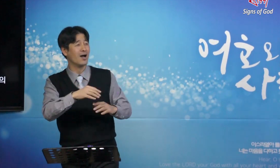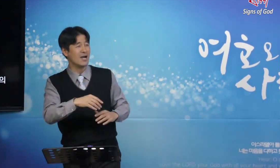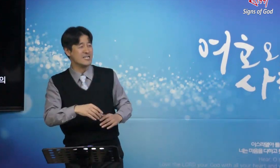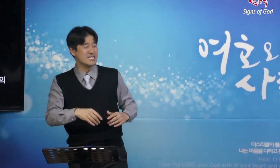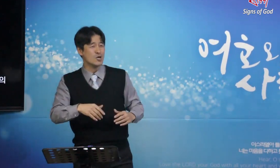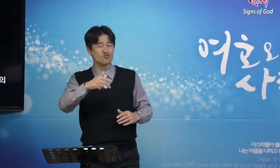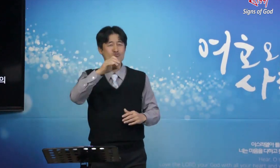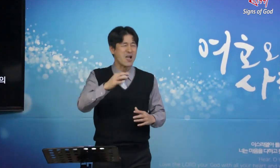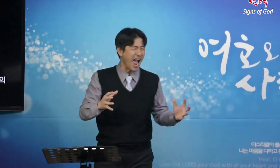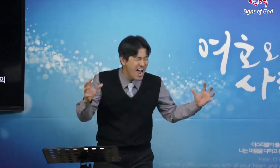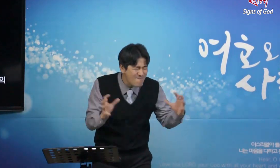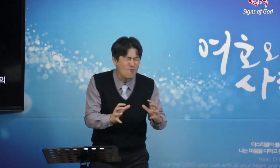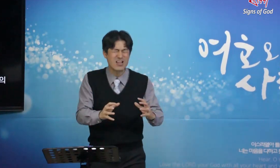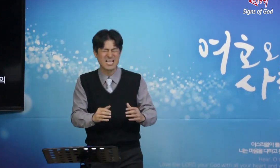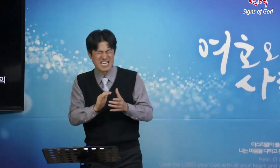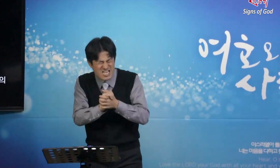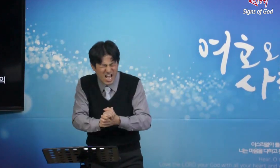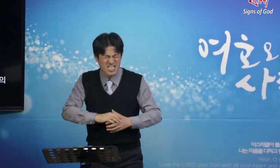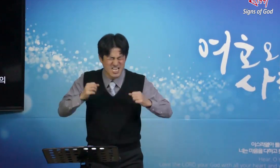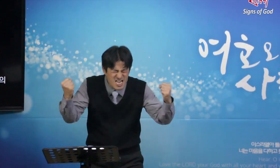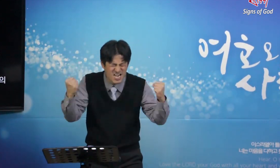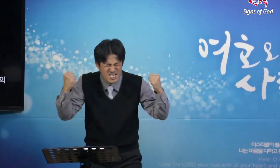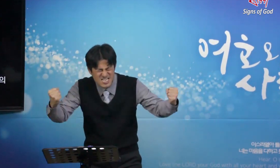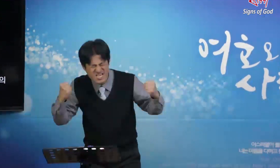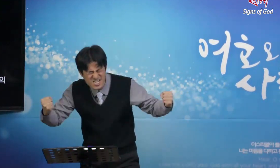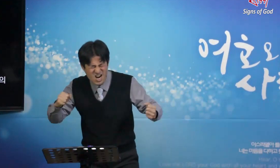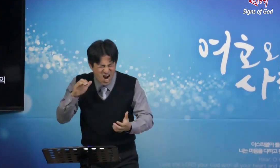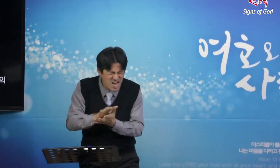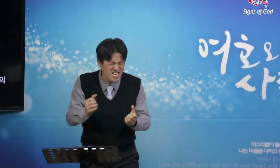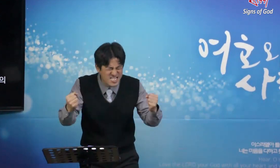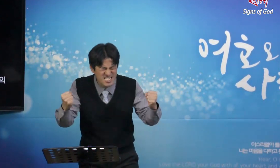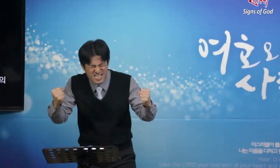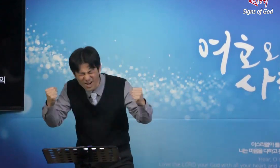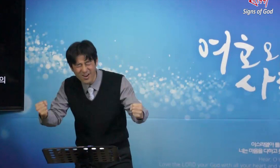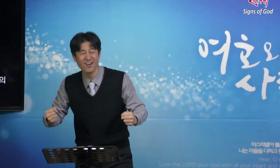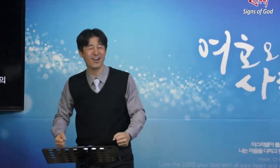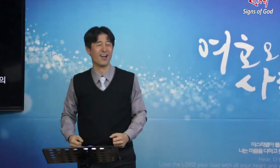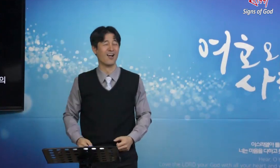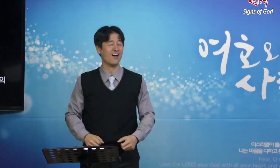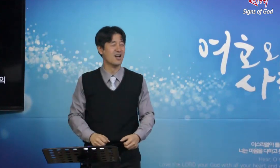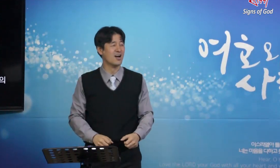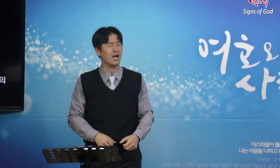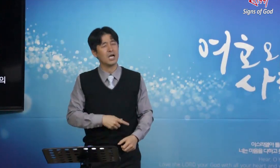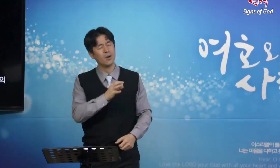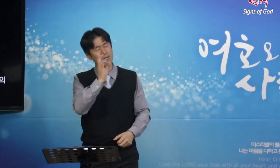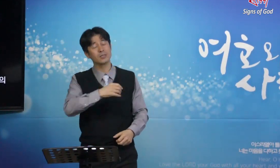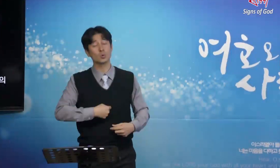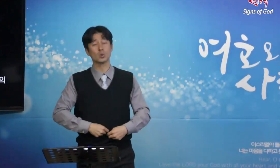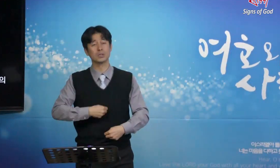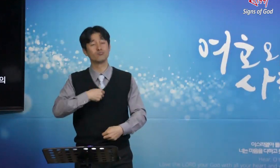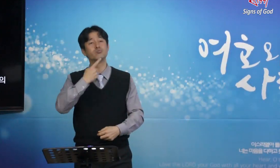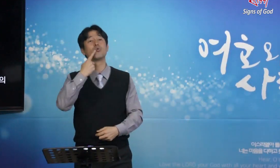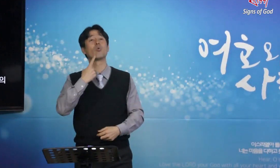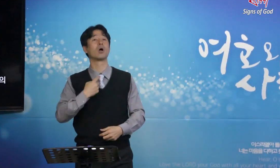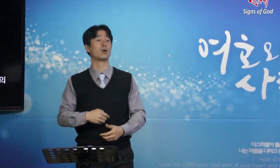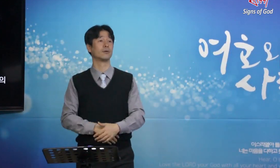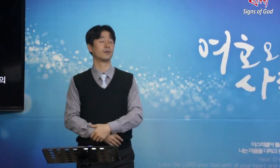청인교회에 보면 항상 모여서 그렇게 열정적으로 기도하는 중보기도팀들이 있는데